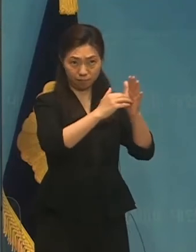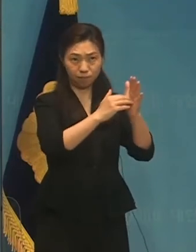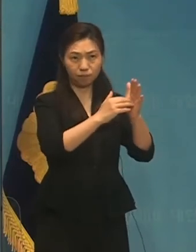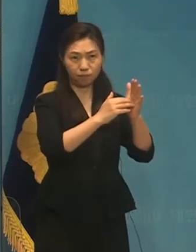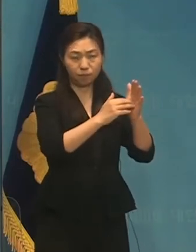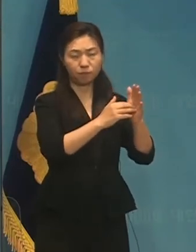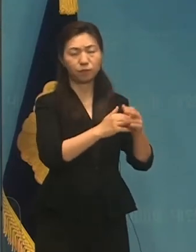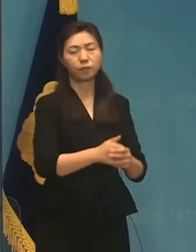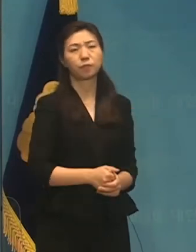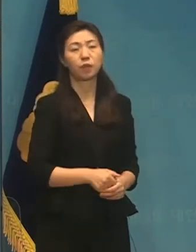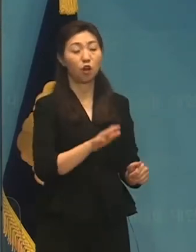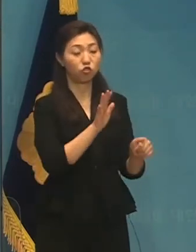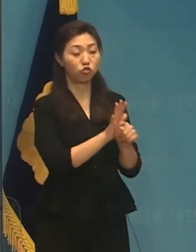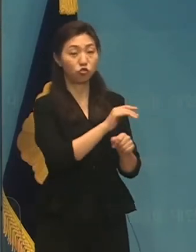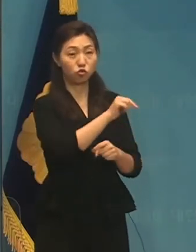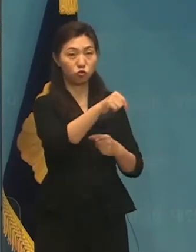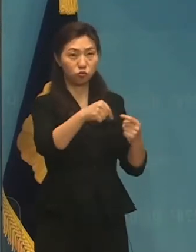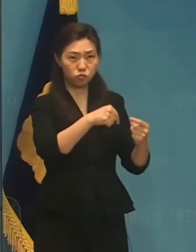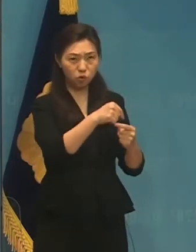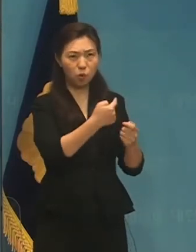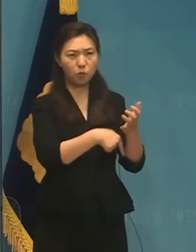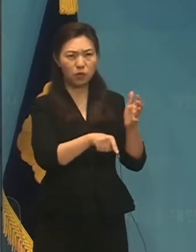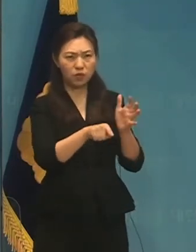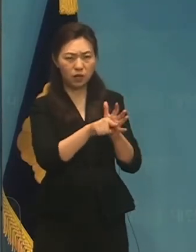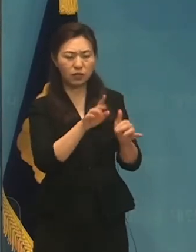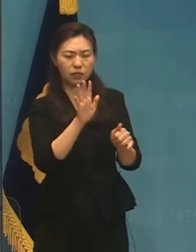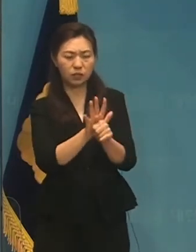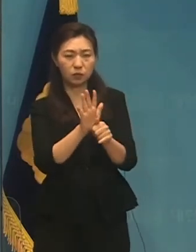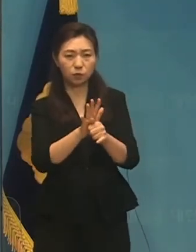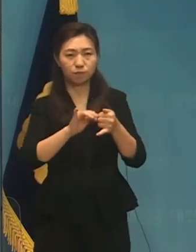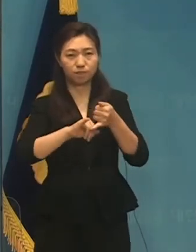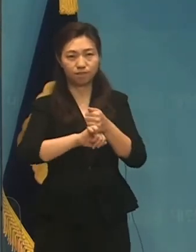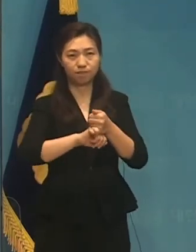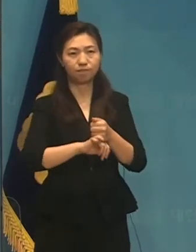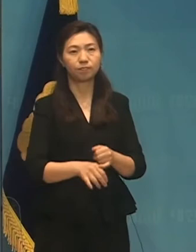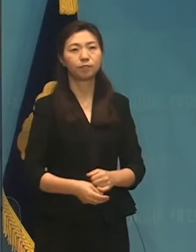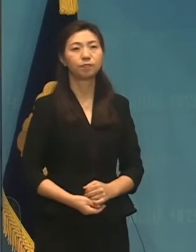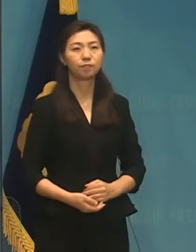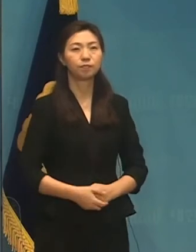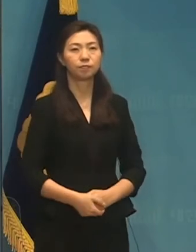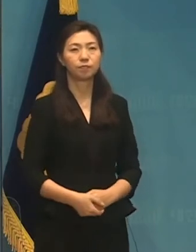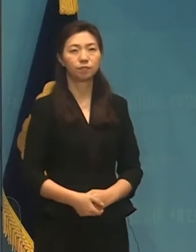운영할 수 있도록 파격적인 지원을 아끼지 않겠습니다.